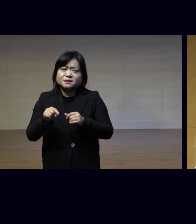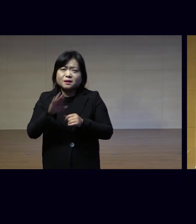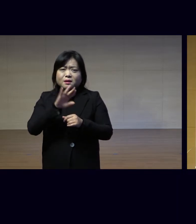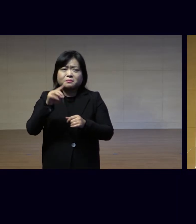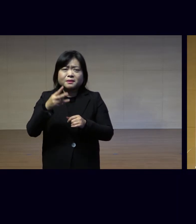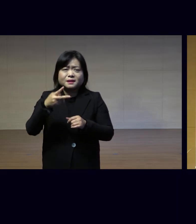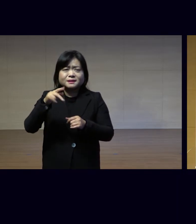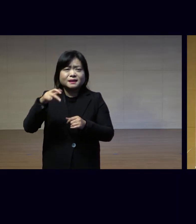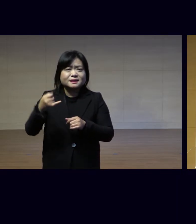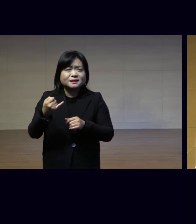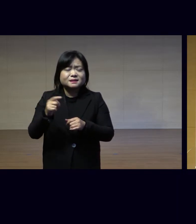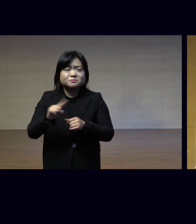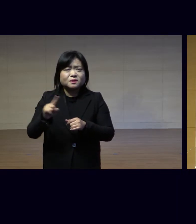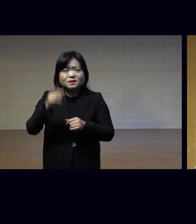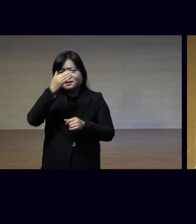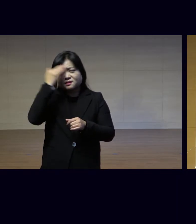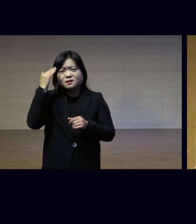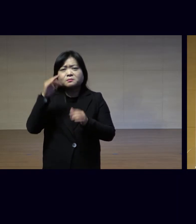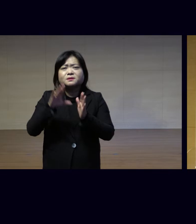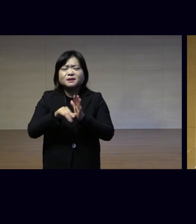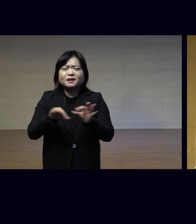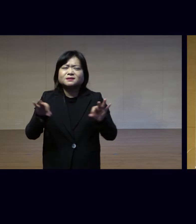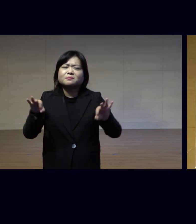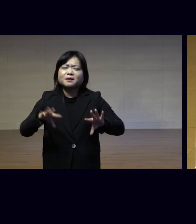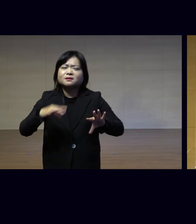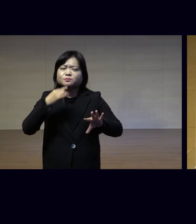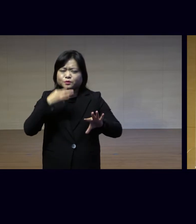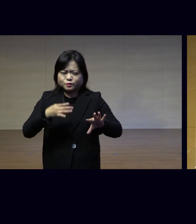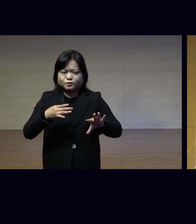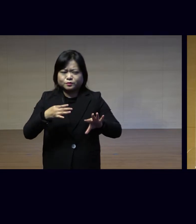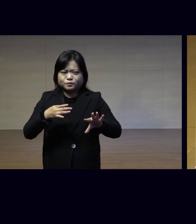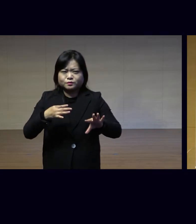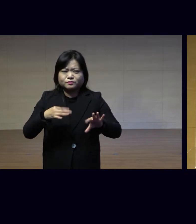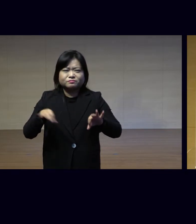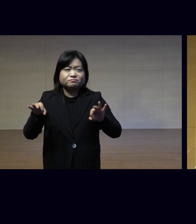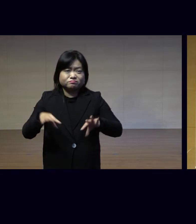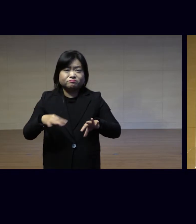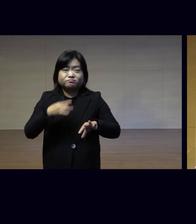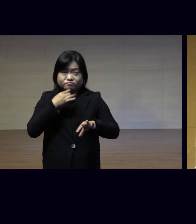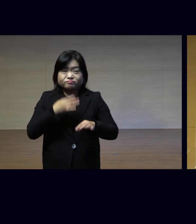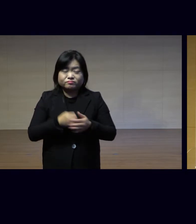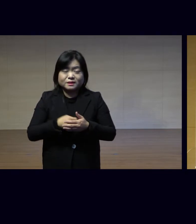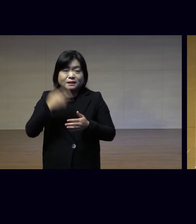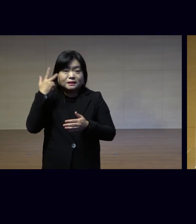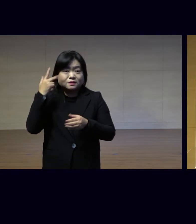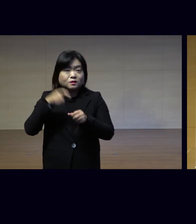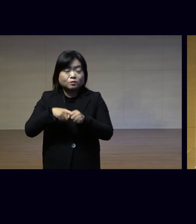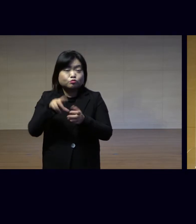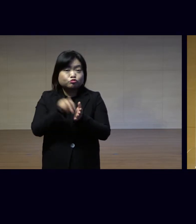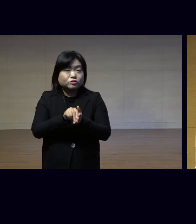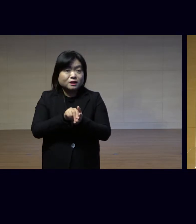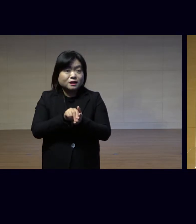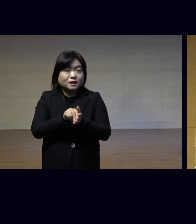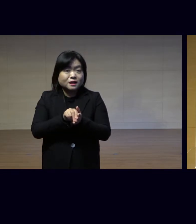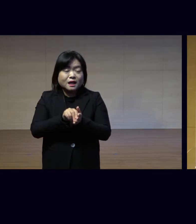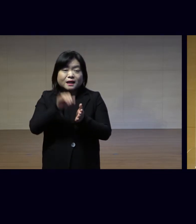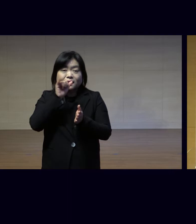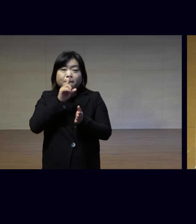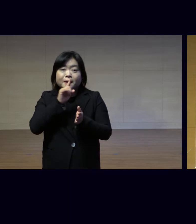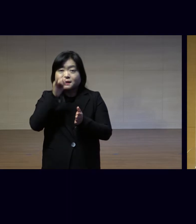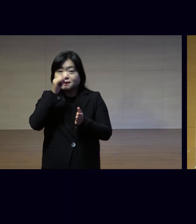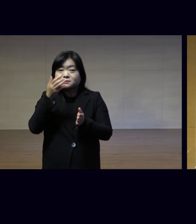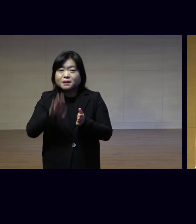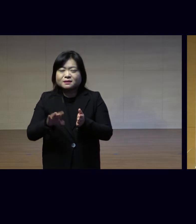그냥 어떻게 젊은 시절에 일시적인 그것이었을 뿐이고 이런 정신적인 문제가 있었다는 얘기가 있긴 하지만